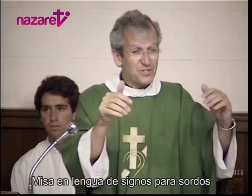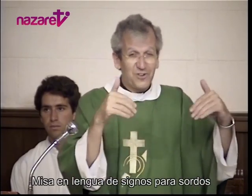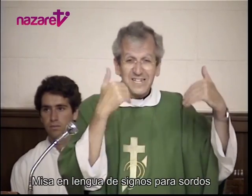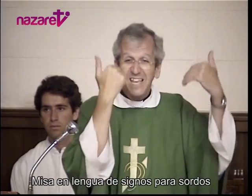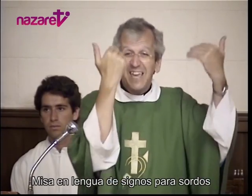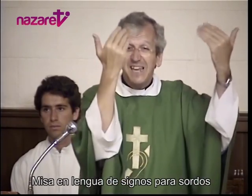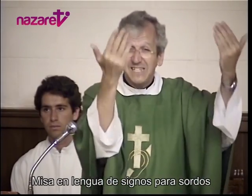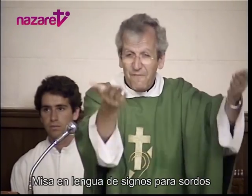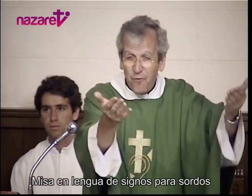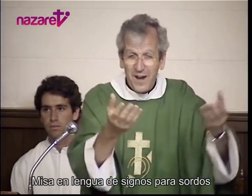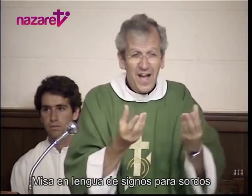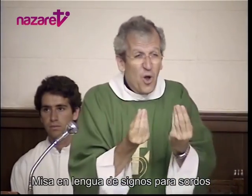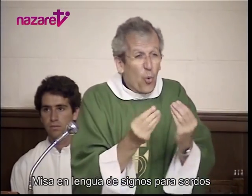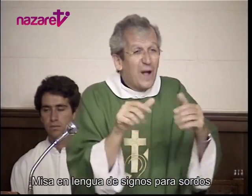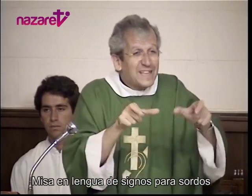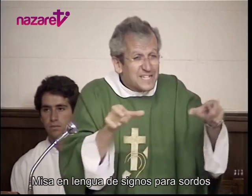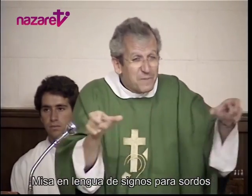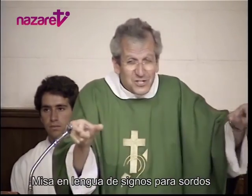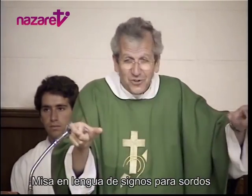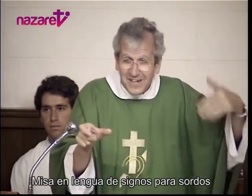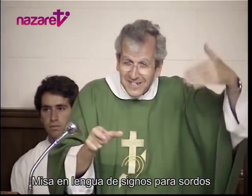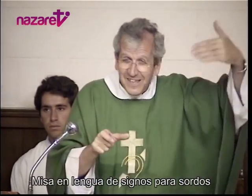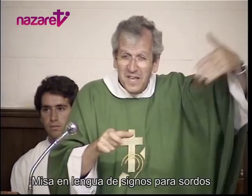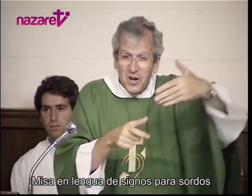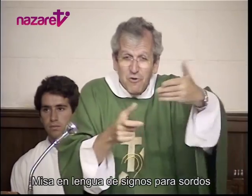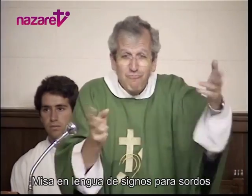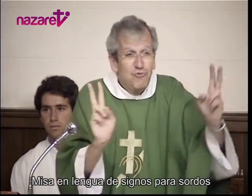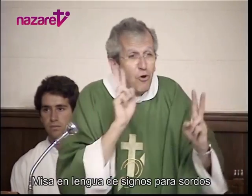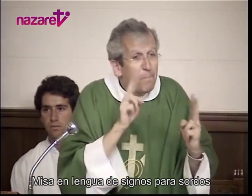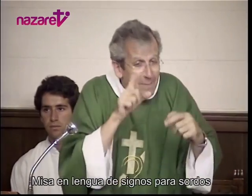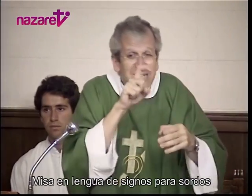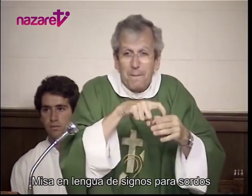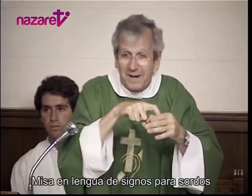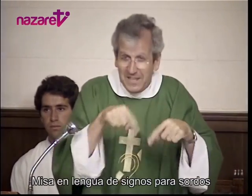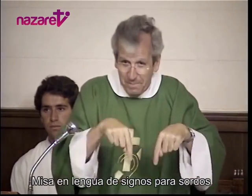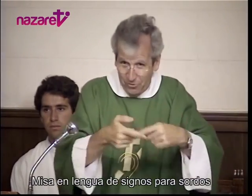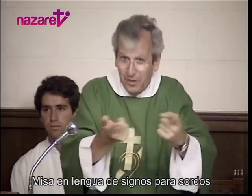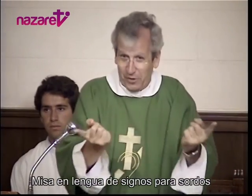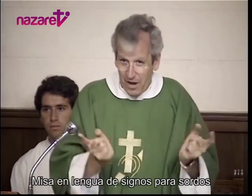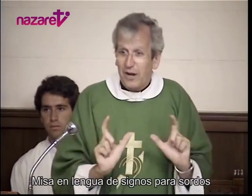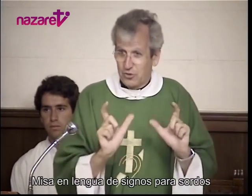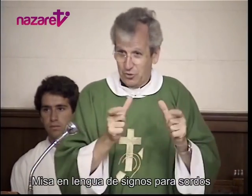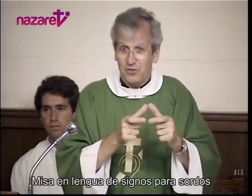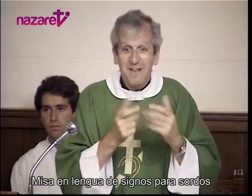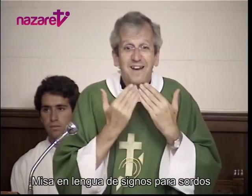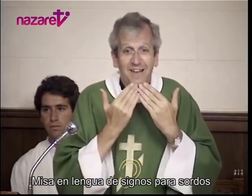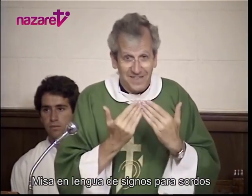personas están fuera, cuántas personas no están participando de lo que ahora nosotros, gracias a